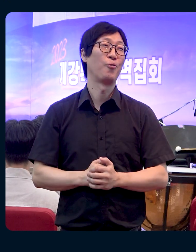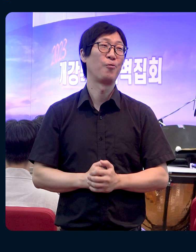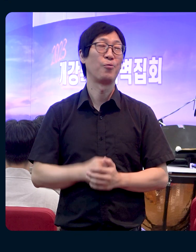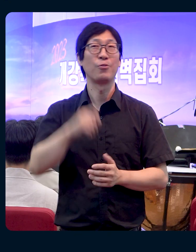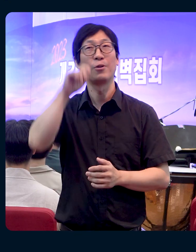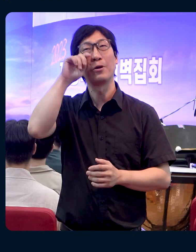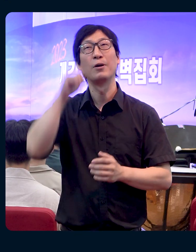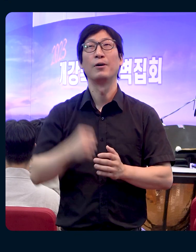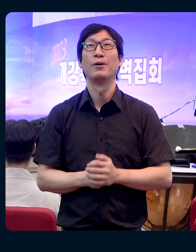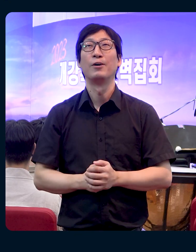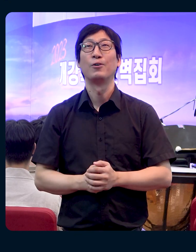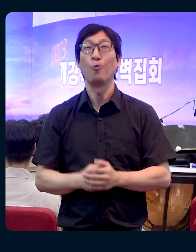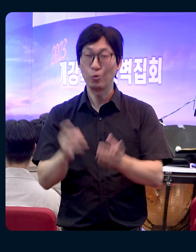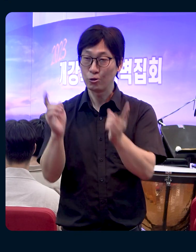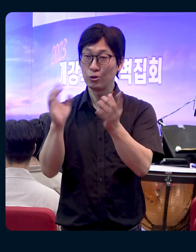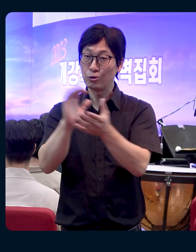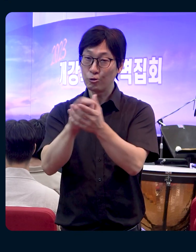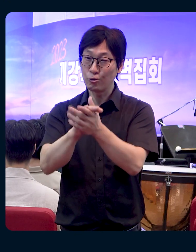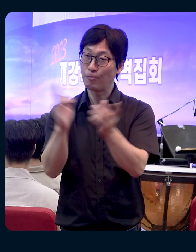현장이 생업의 현장이에요.